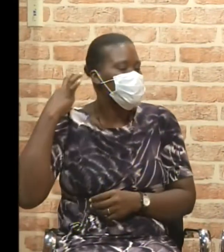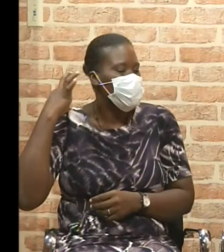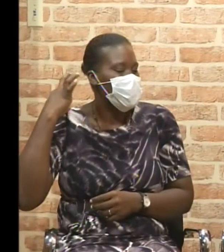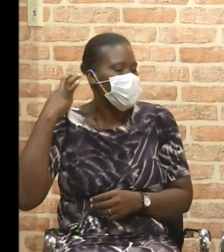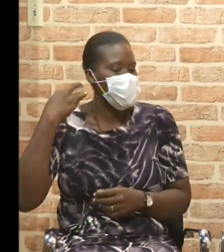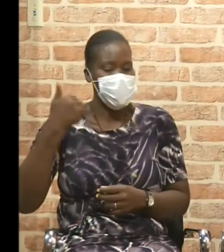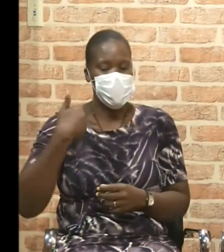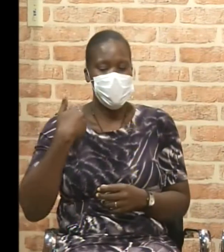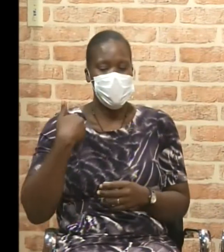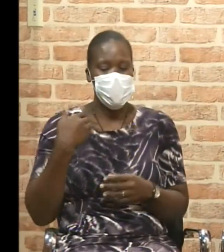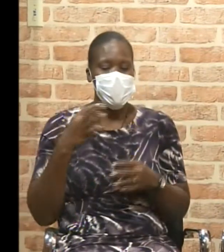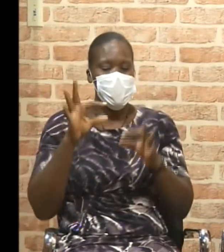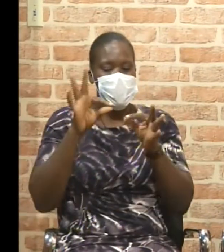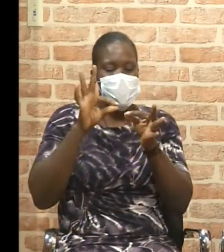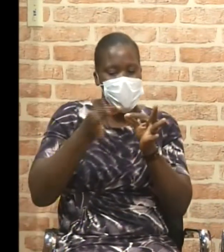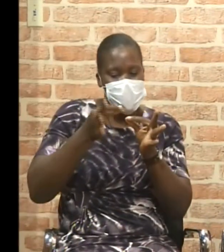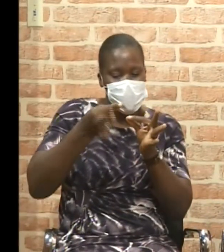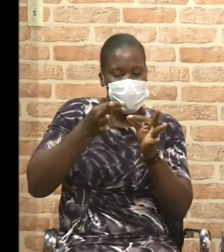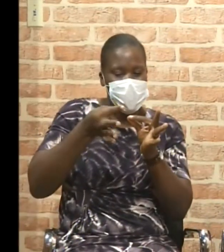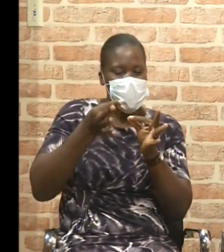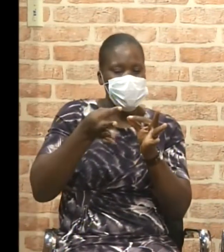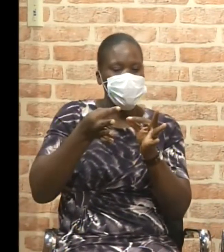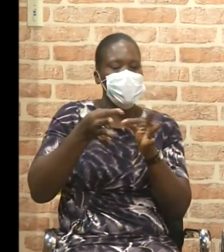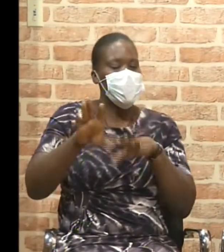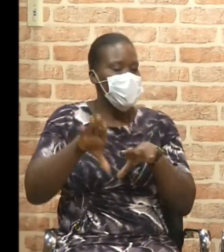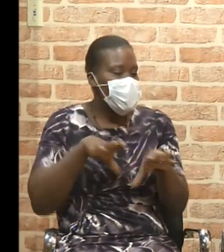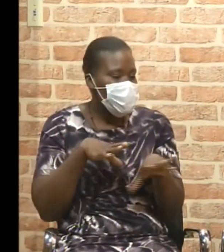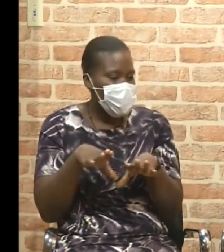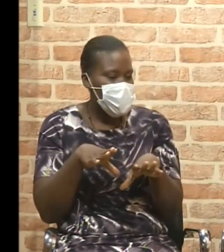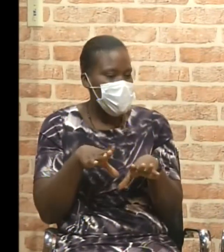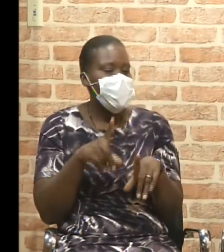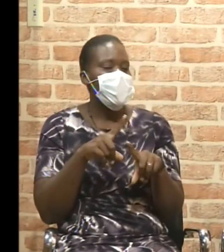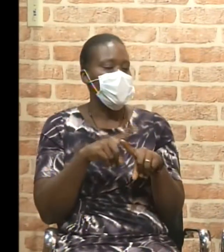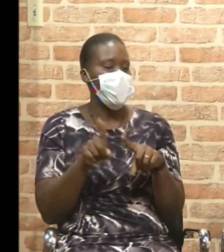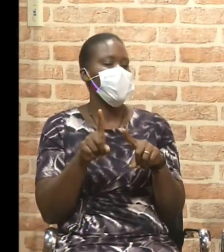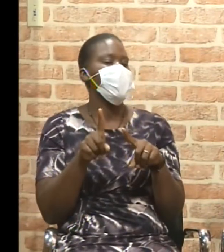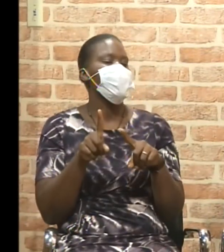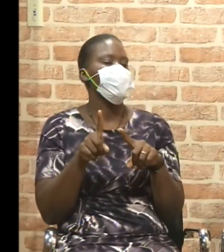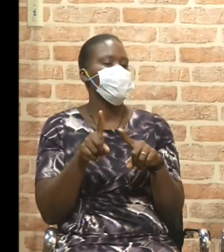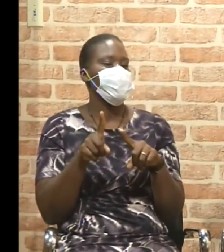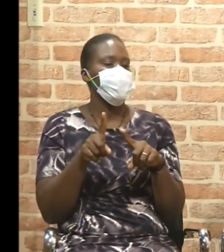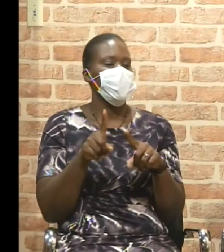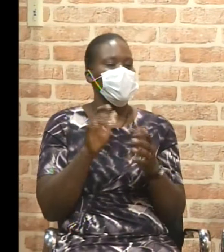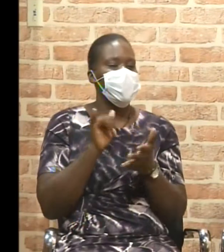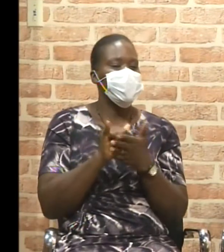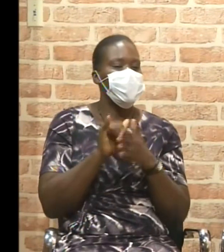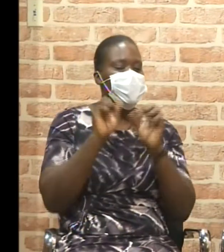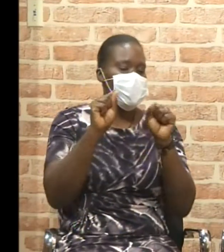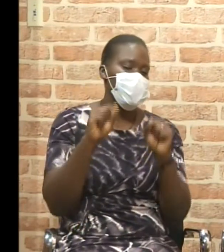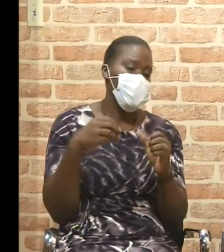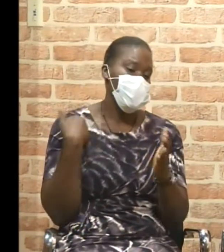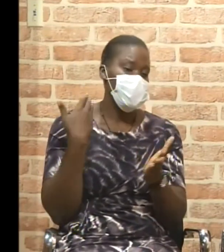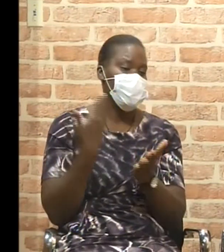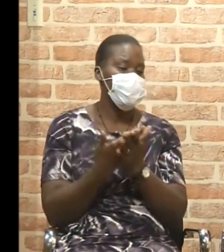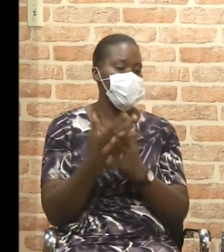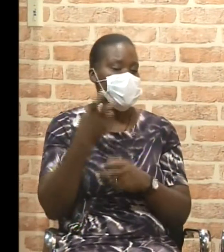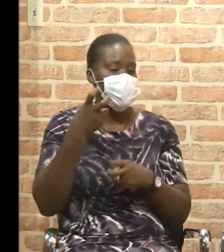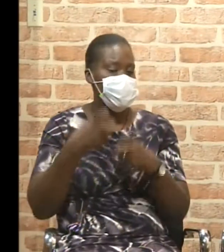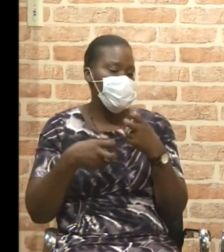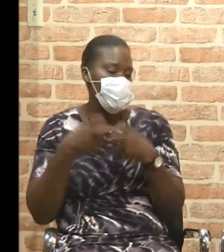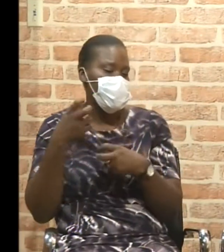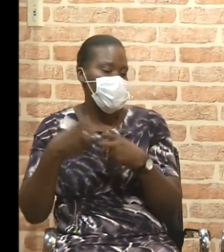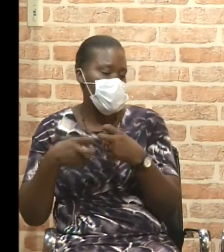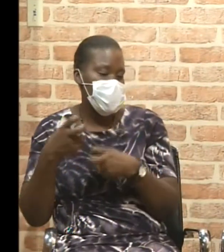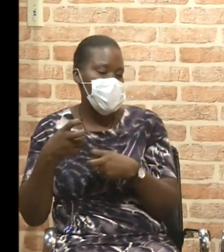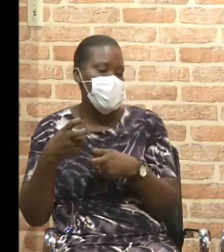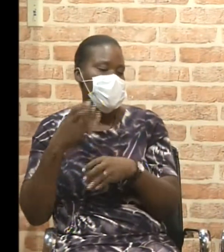gagner une interprétation qui fait en temps réel. Mais certainement, des fois, donc, ça arrive que des difficultés de logistique